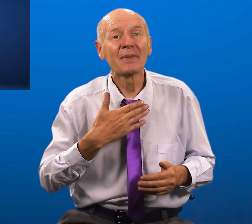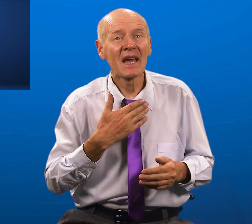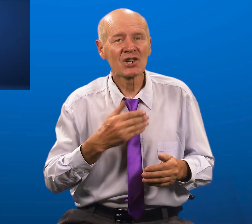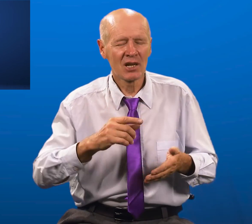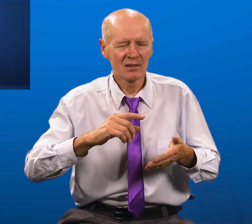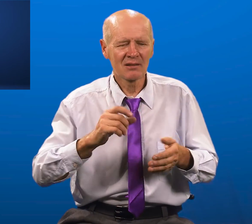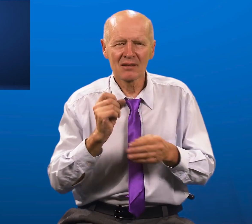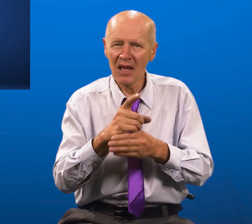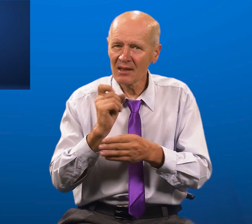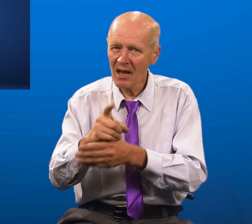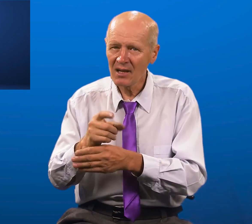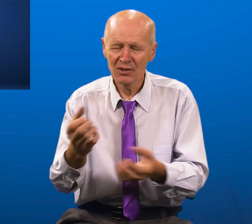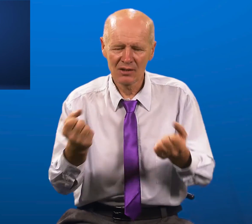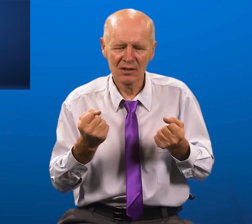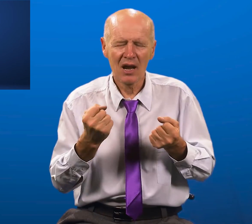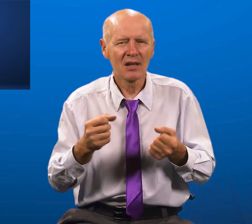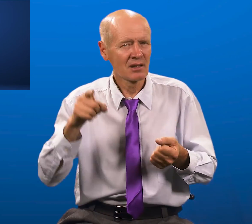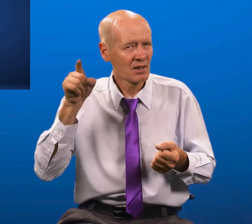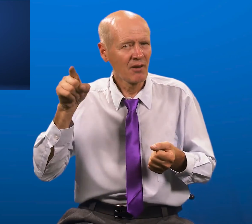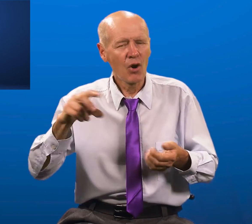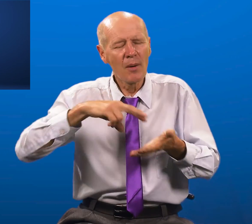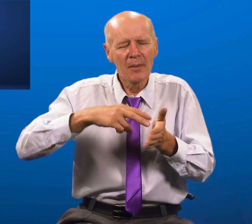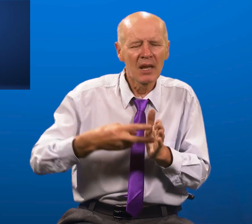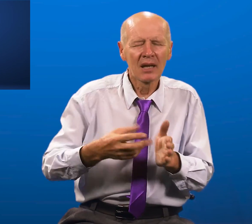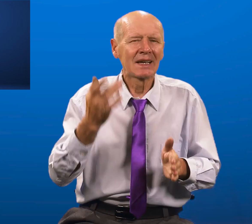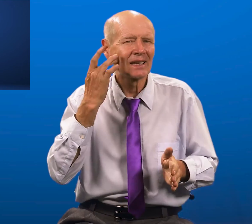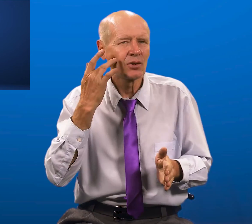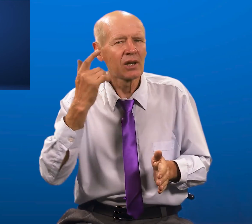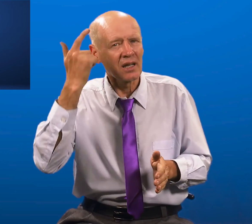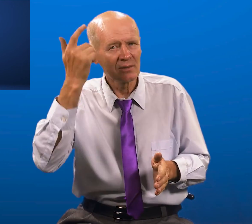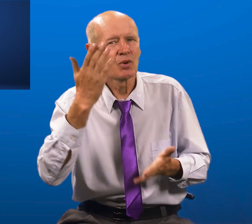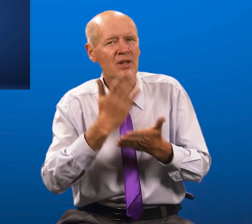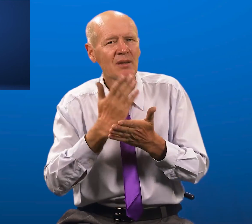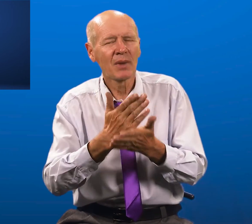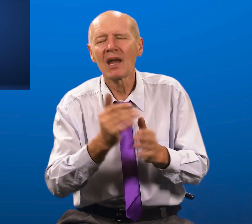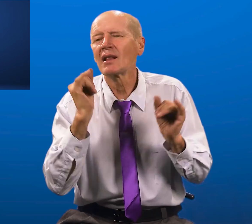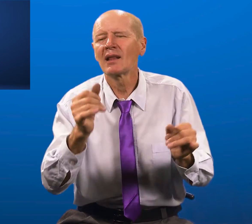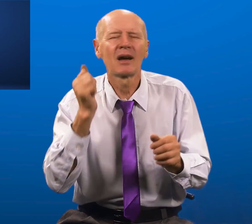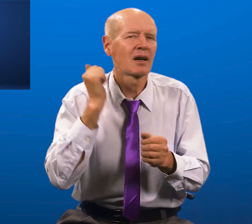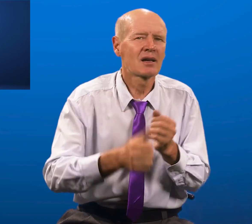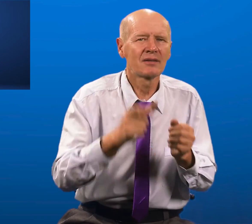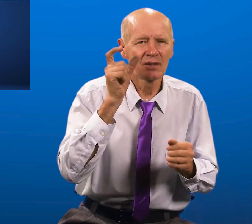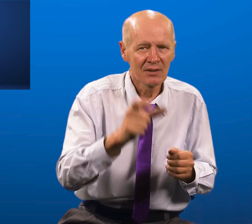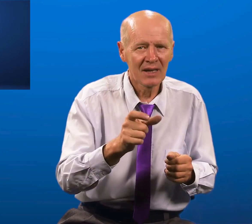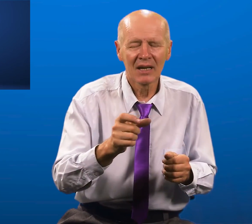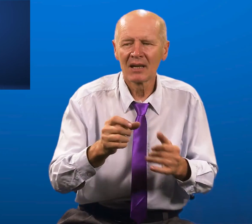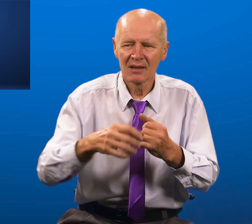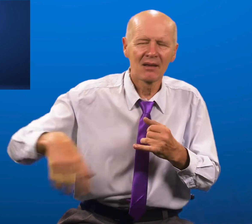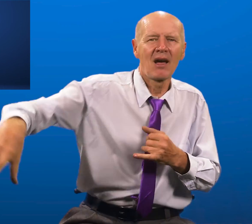Наша задача – придерживаться того плана, который Господь имеет для каждого человека здесь, на этой планете.